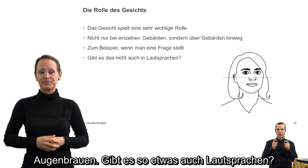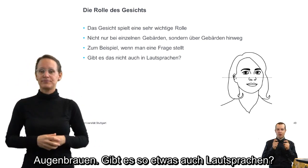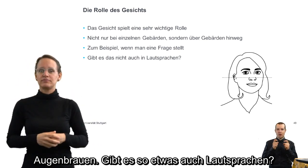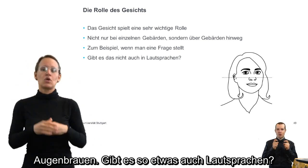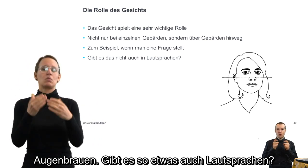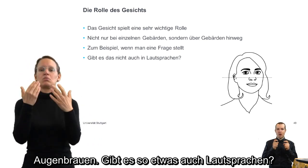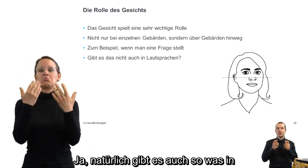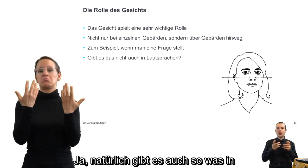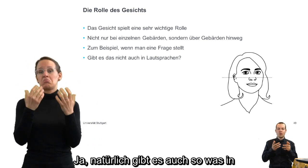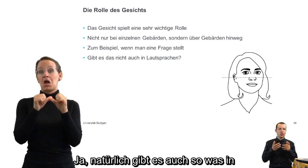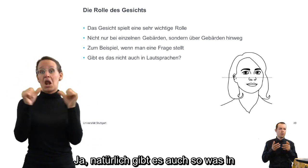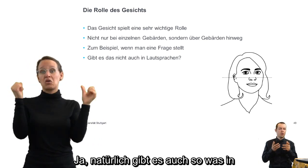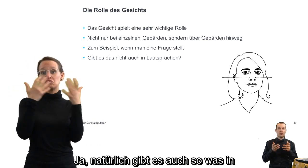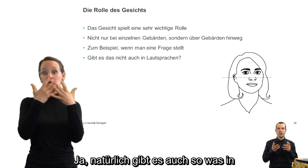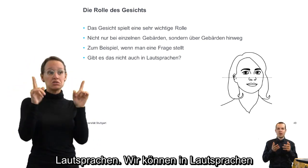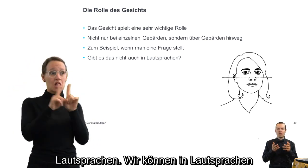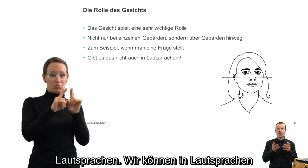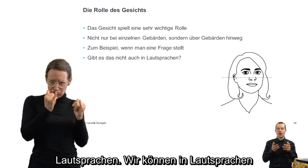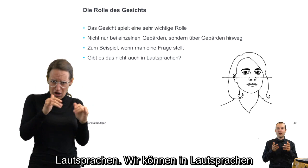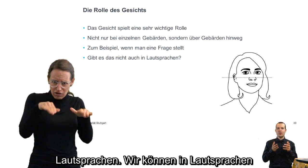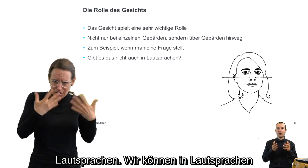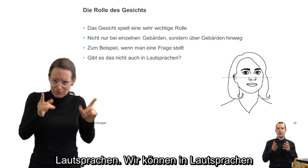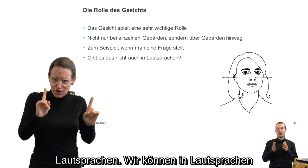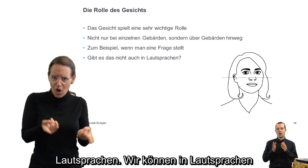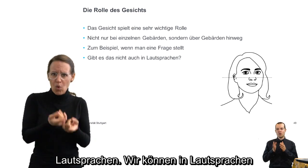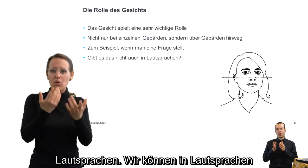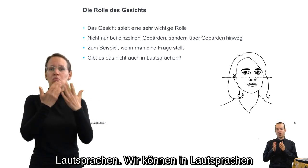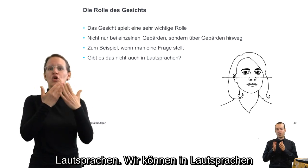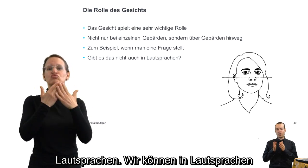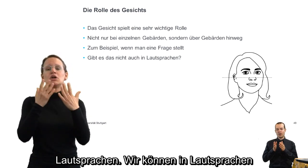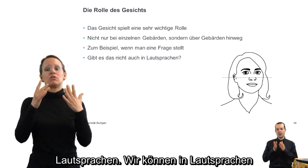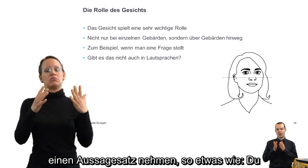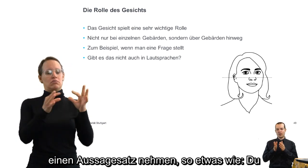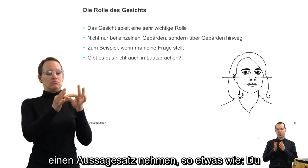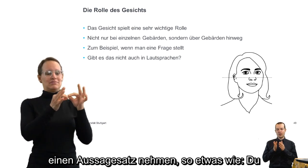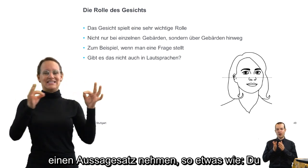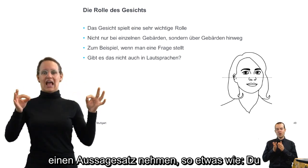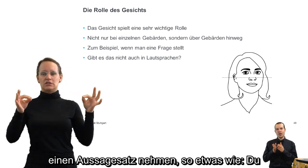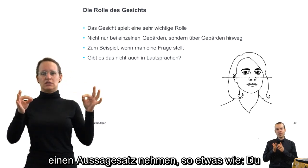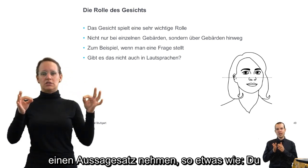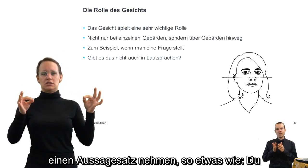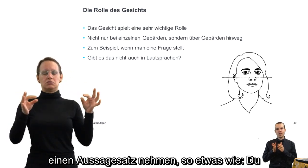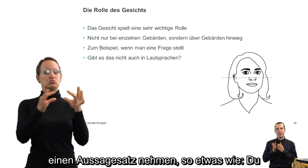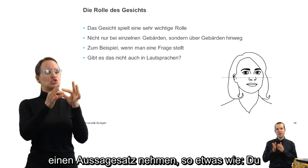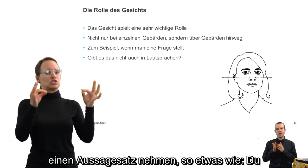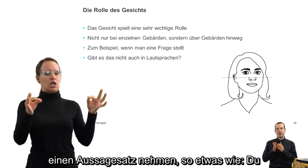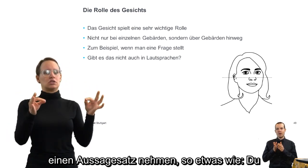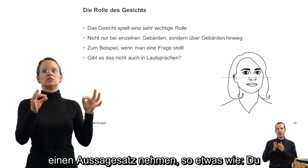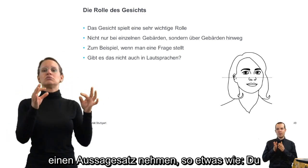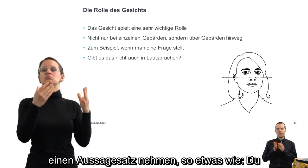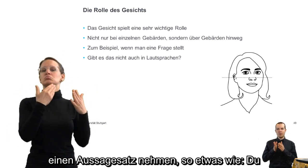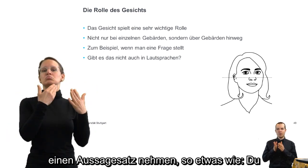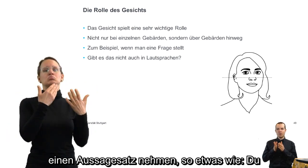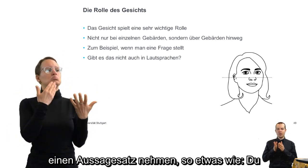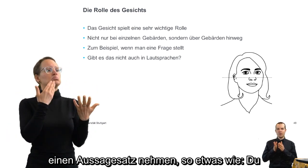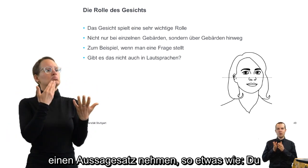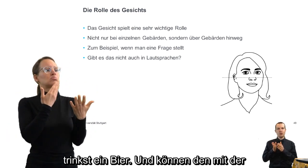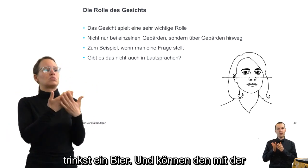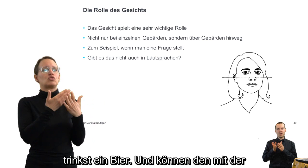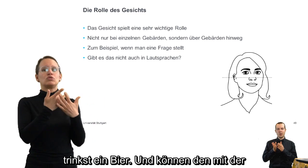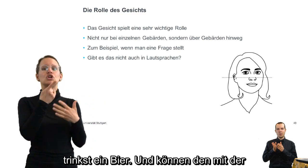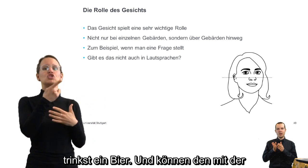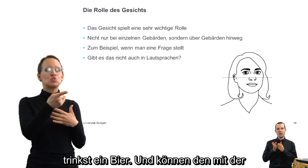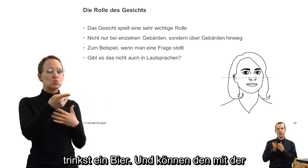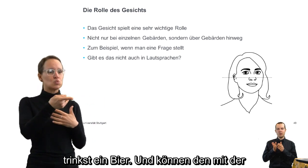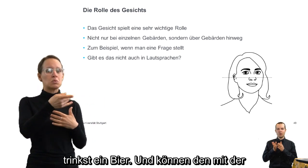Gibt es sowas auch in Lautsprachen? natürlich gibt es auch sowas in Lautsprachen. Wir können in Lautsprachen einen Aussagesatz nehmen, sowas wie,